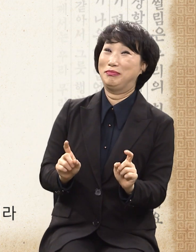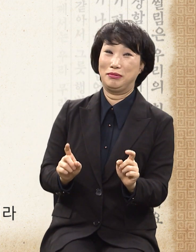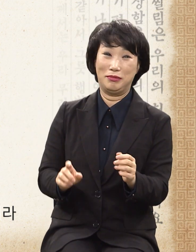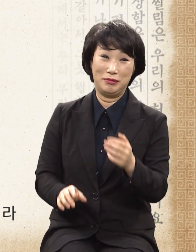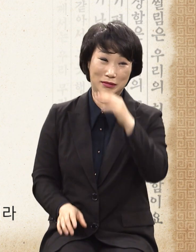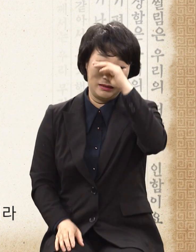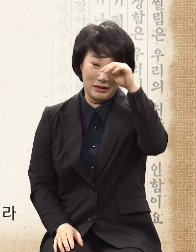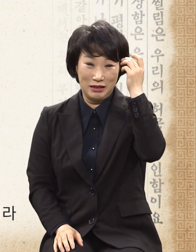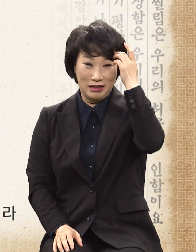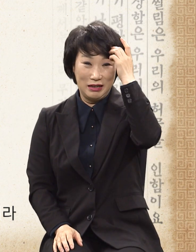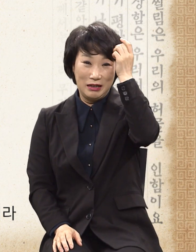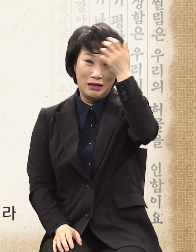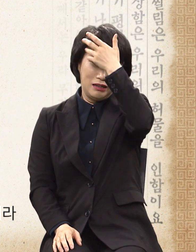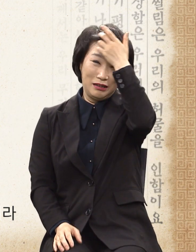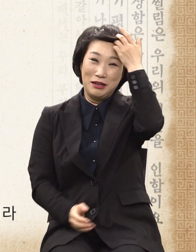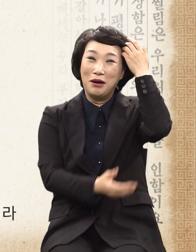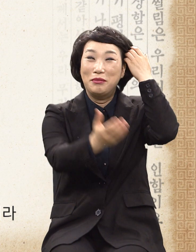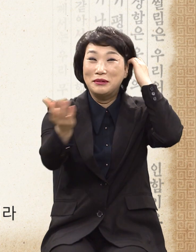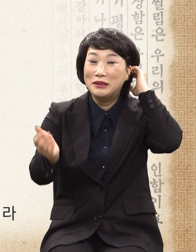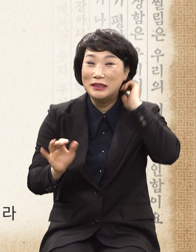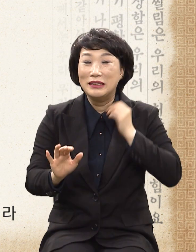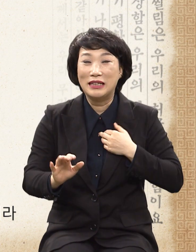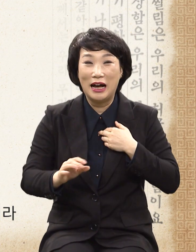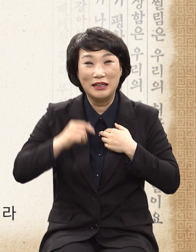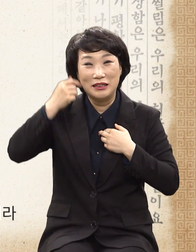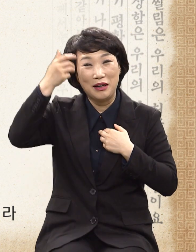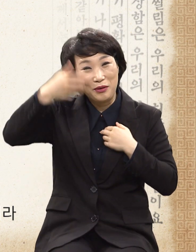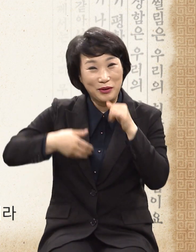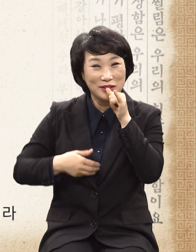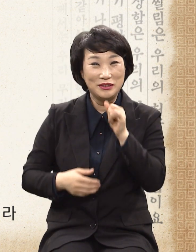말이요. 사람들은 저보고 말합니다.